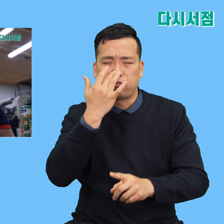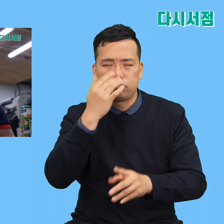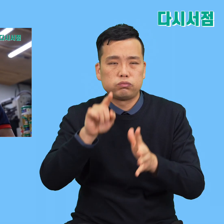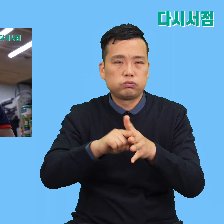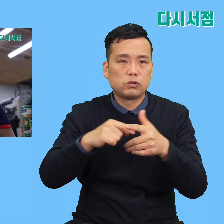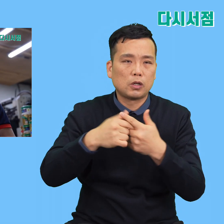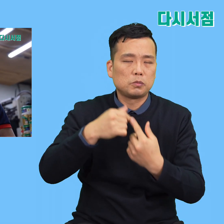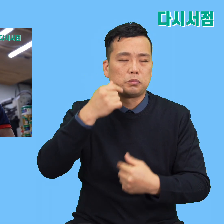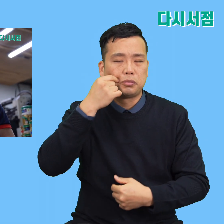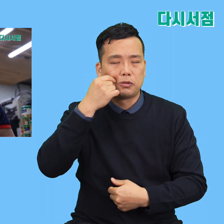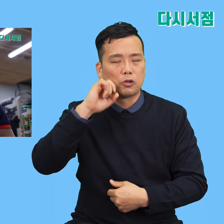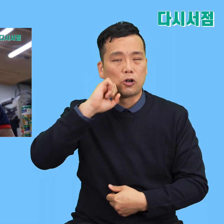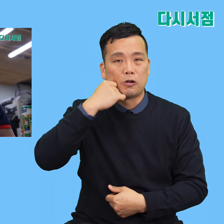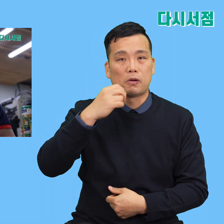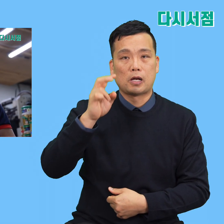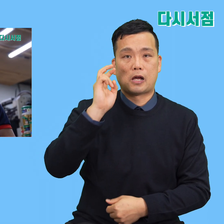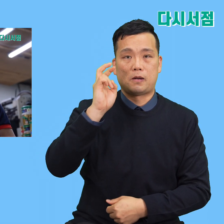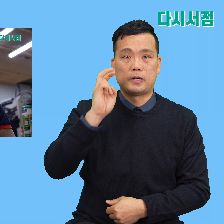그